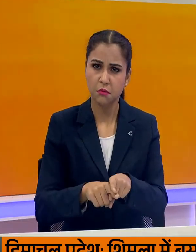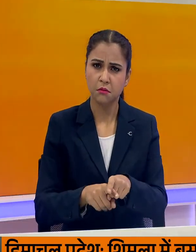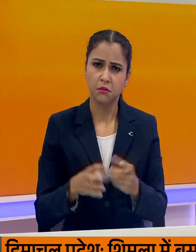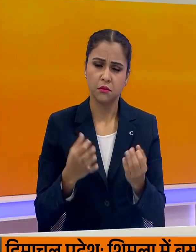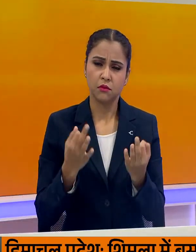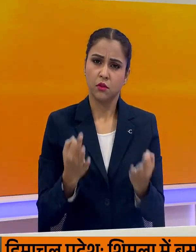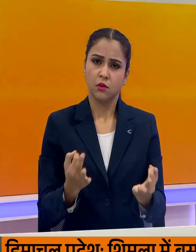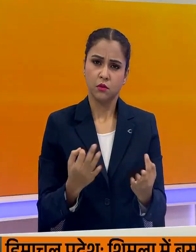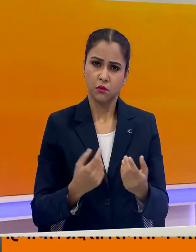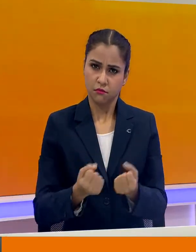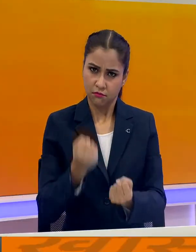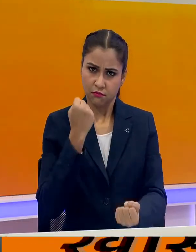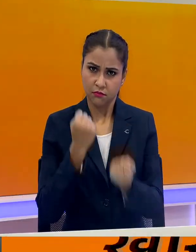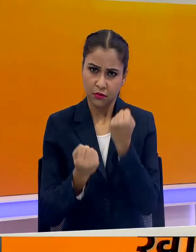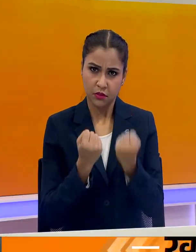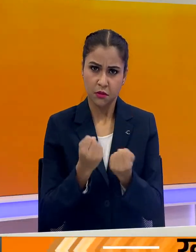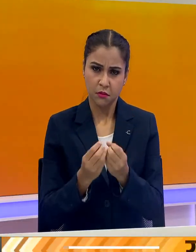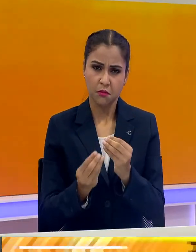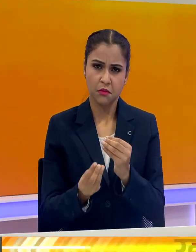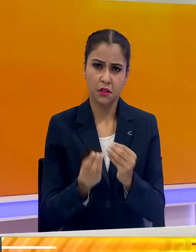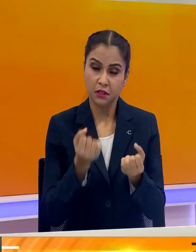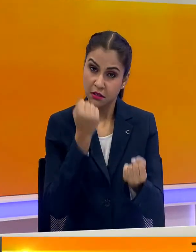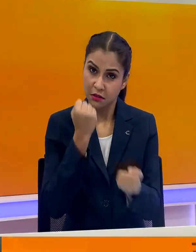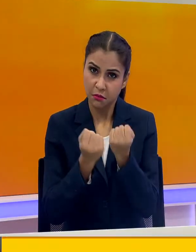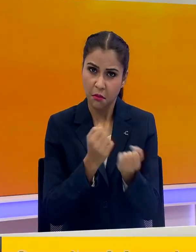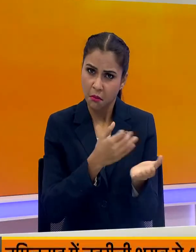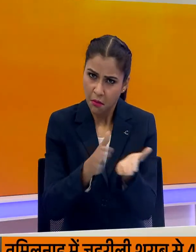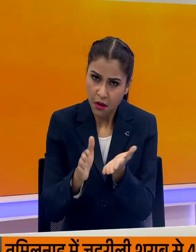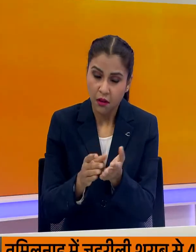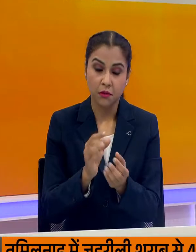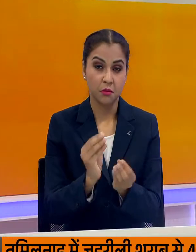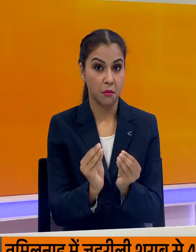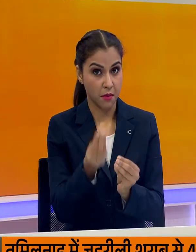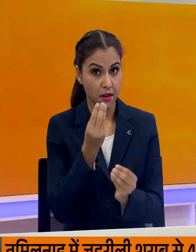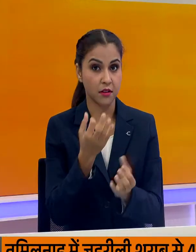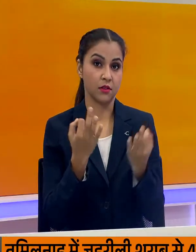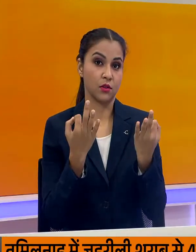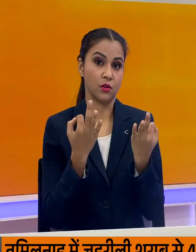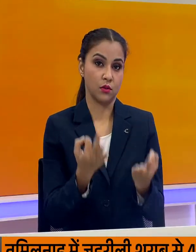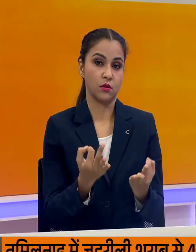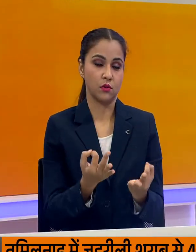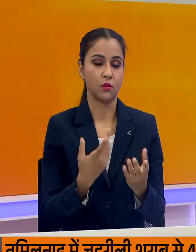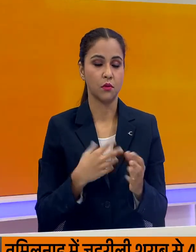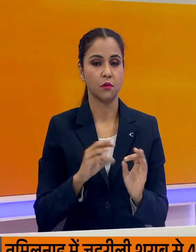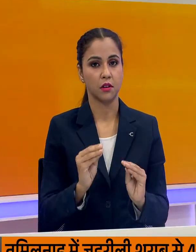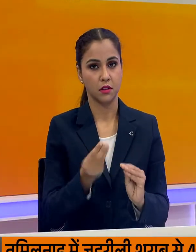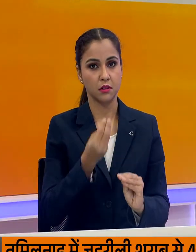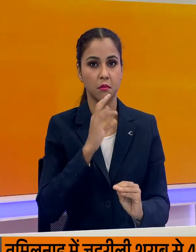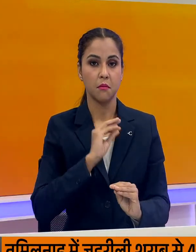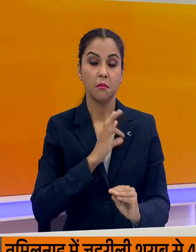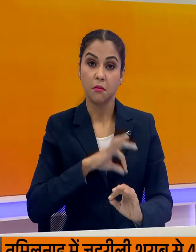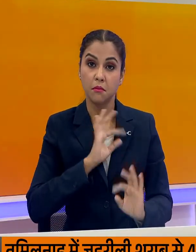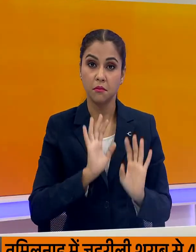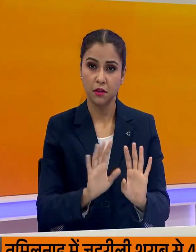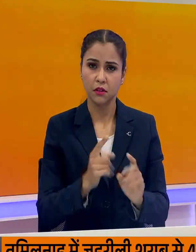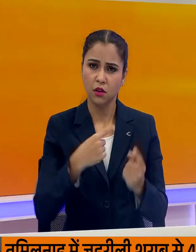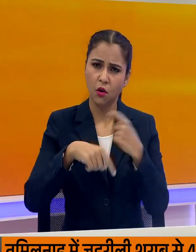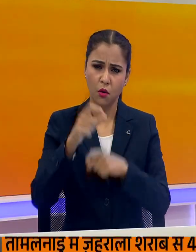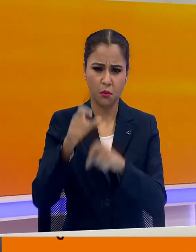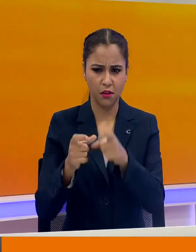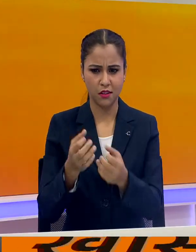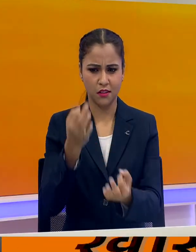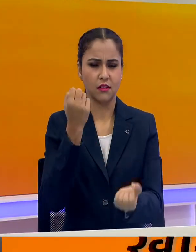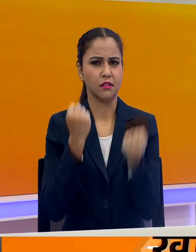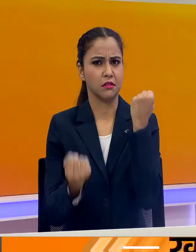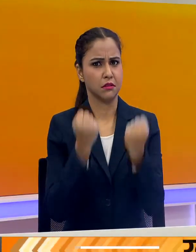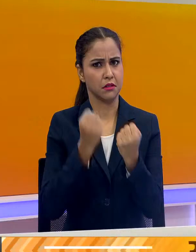जेनजी कल्चर है वो जिम को बहुत फॉलो करता है। जिम की जगह आप योगा को भी अगर दिखाओ तो फिर यूथ में फैलेगा कि हाँ योगा इज ऑल्सो इम्पोर्टेंट, बिकॉज आजकल सबने सिर्फ जिम को इम्पोर्टेंस